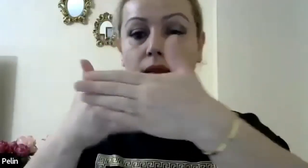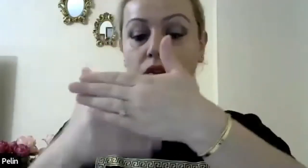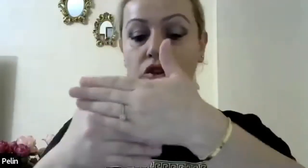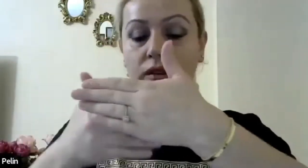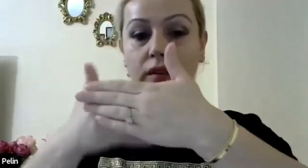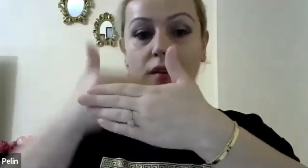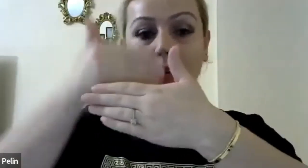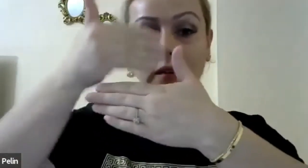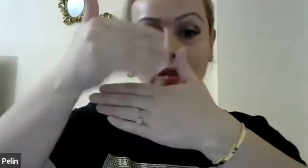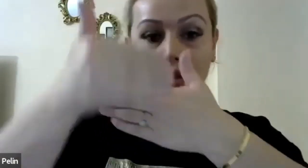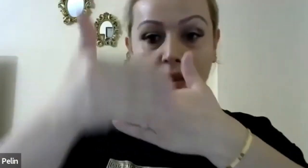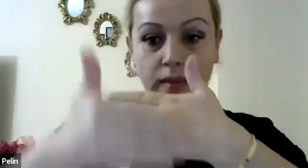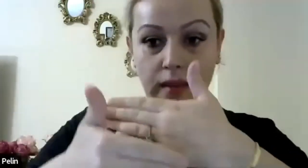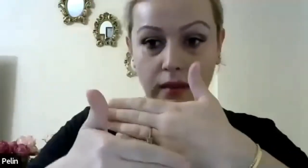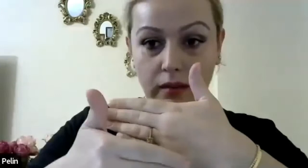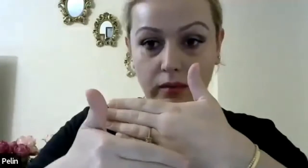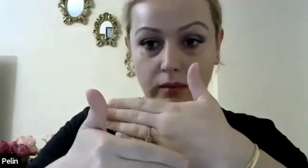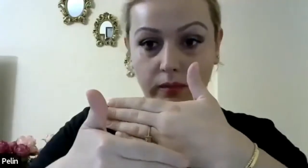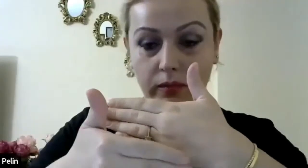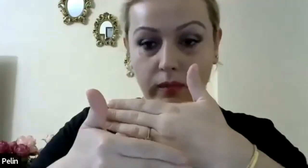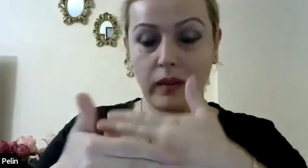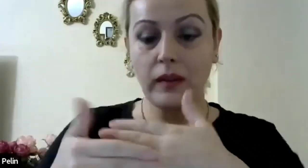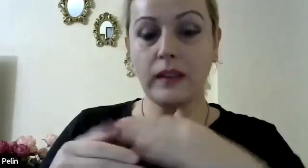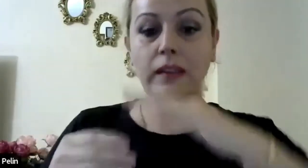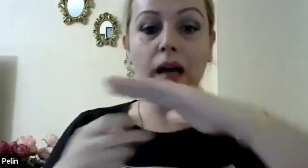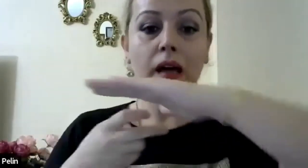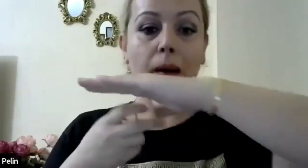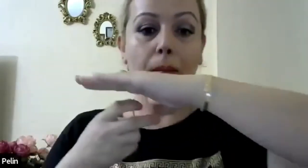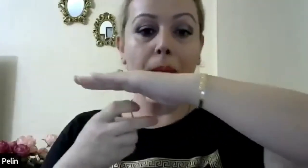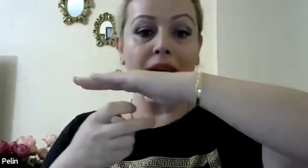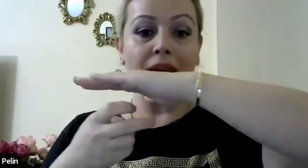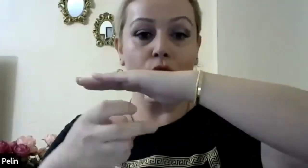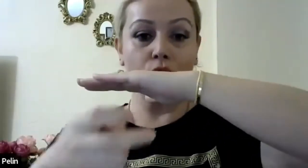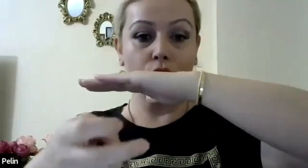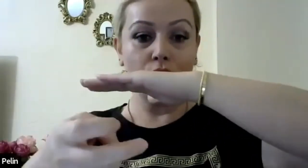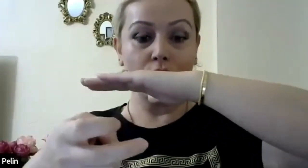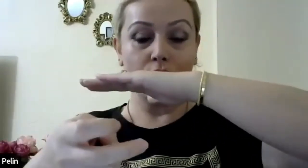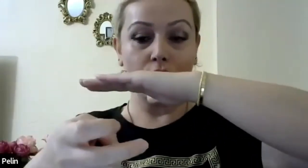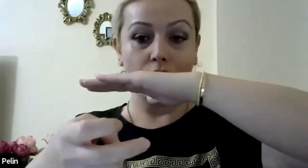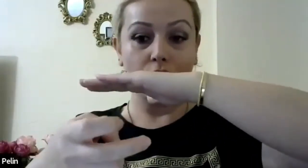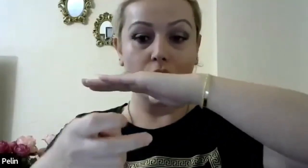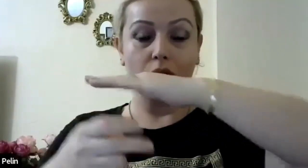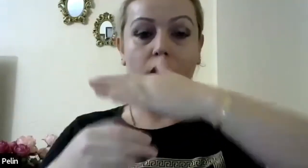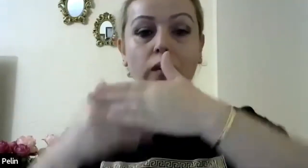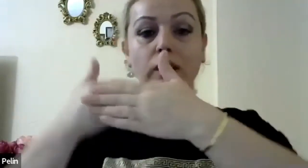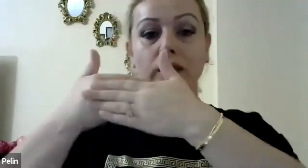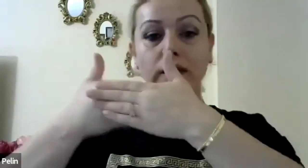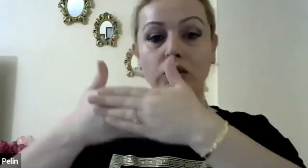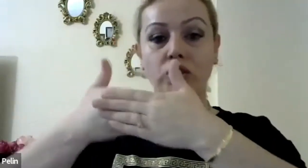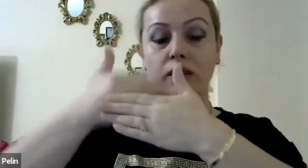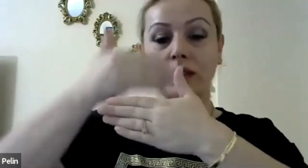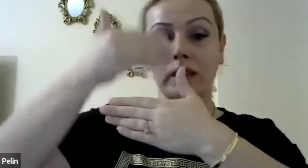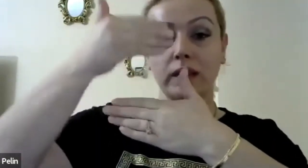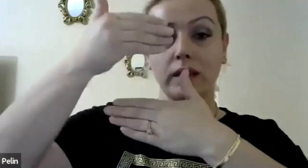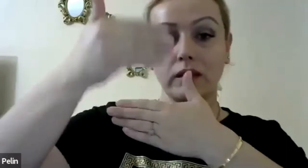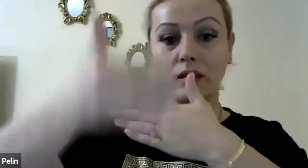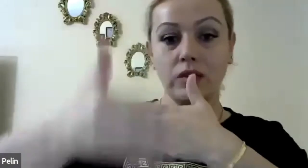dışı, dışarısı ya da metronun dışı,